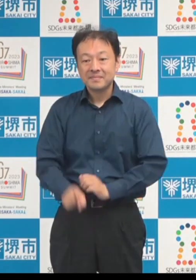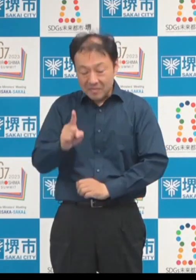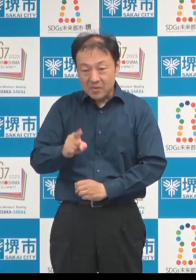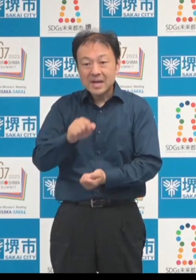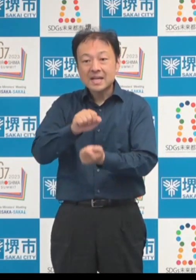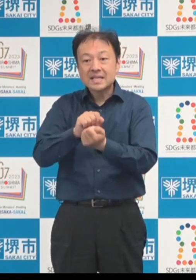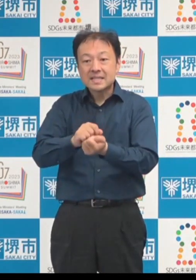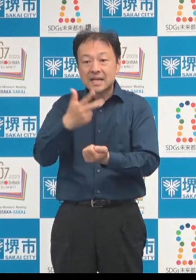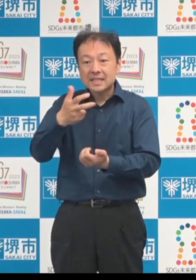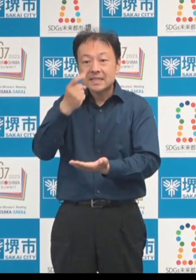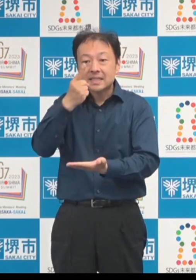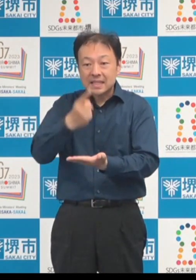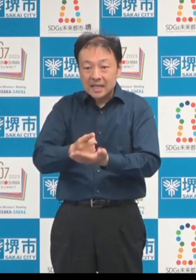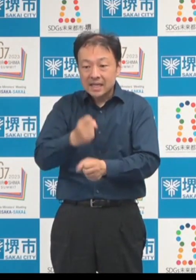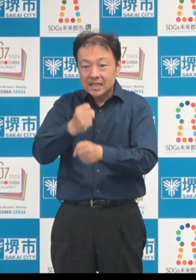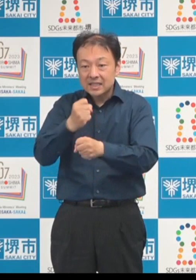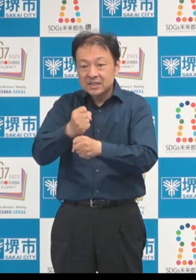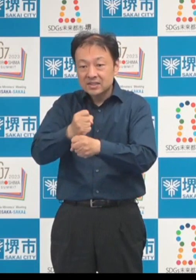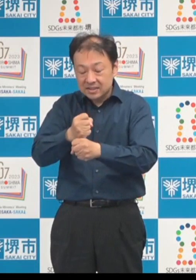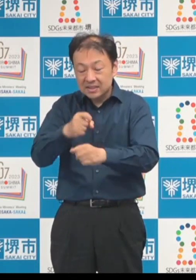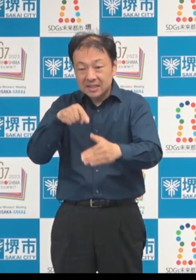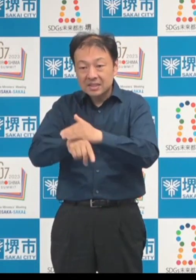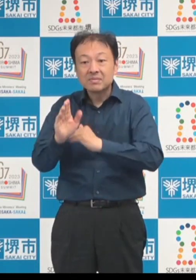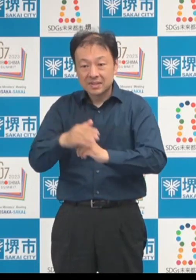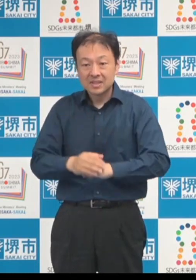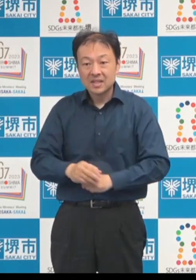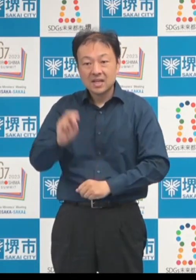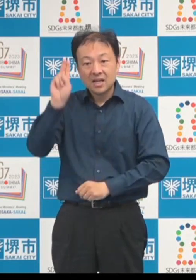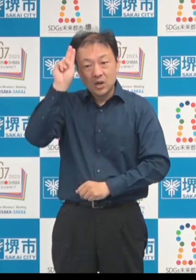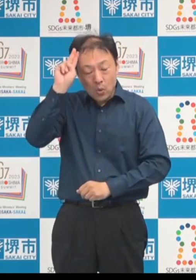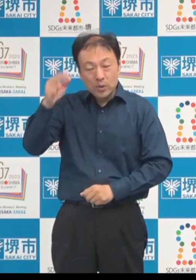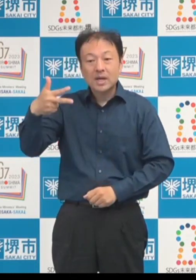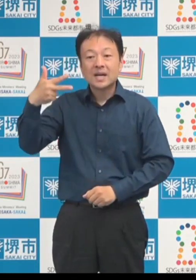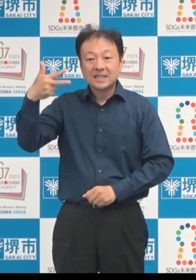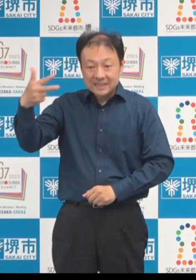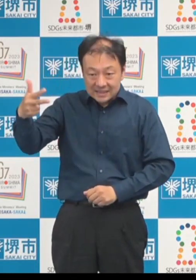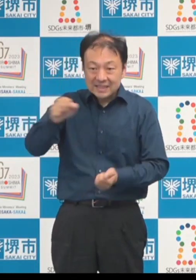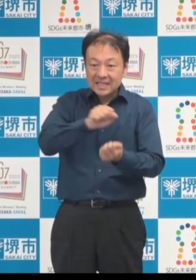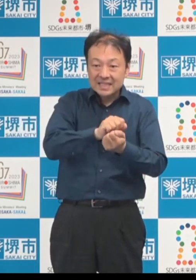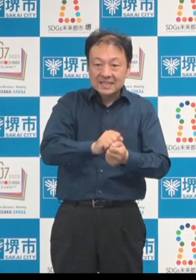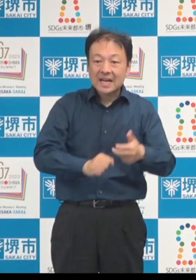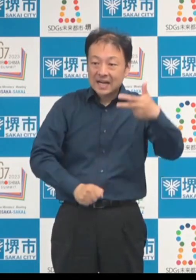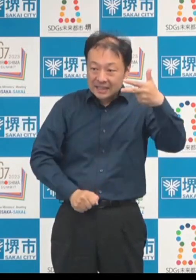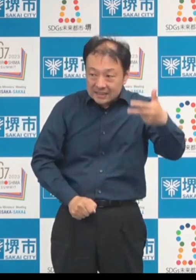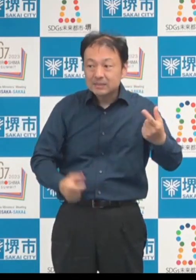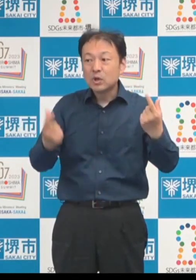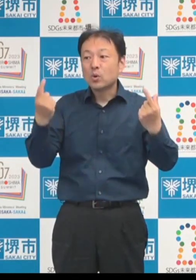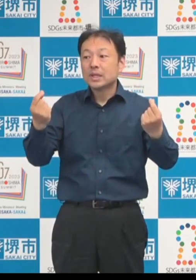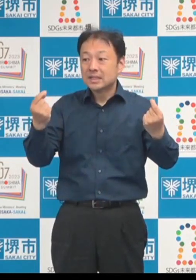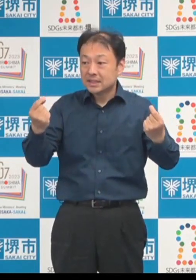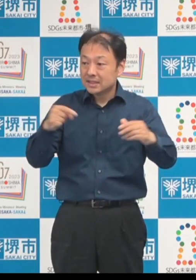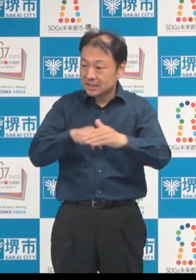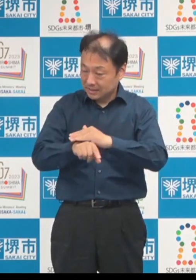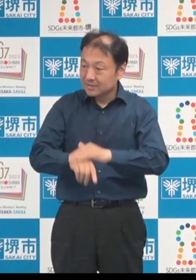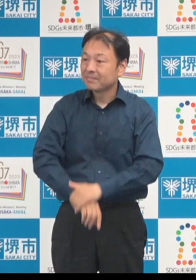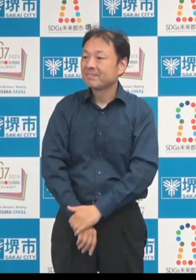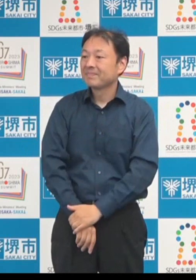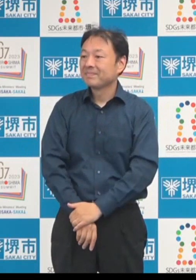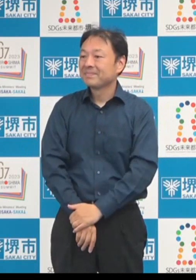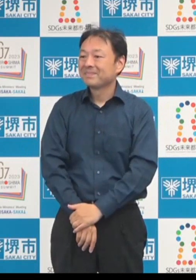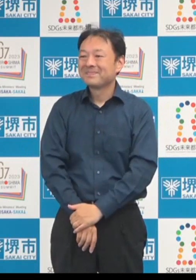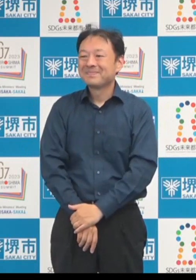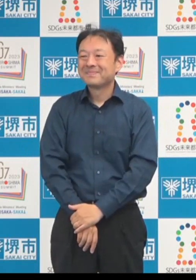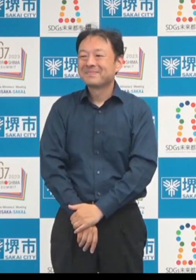ではなくて、大阪市も堺市も同じバナーが掲げられるという理解でよろしいですか。